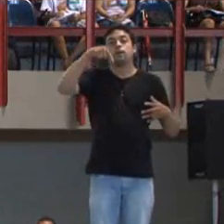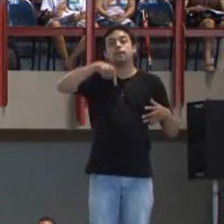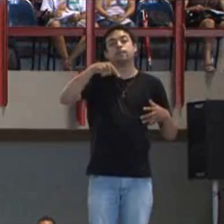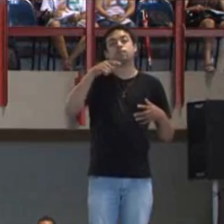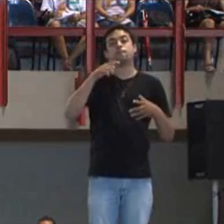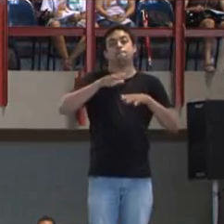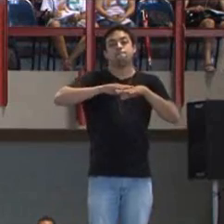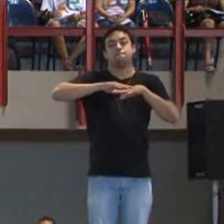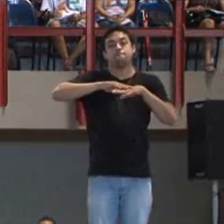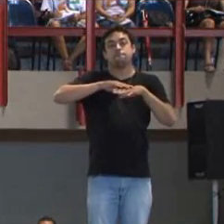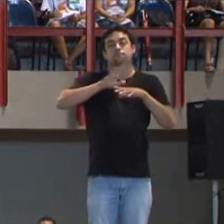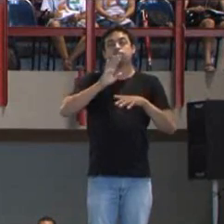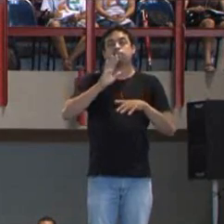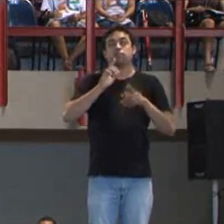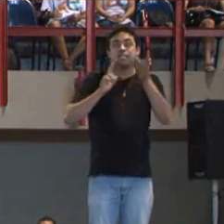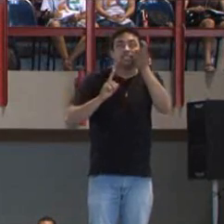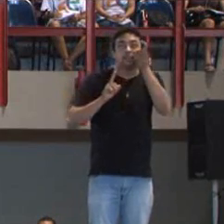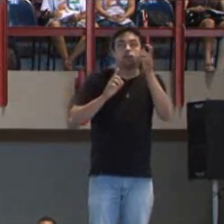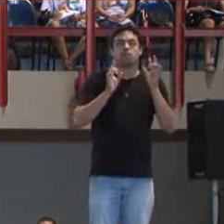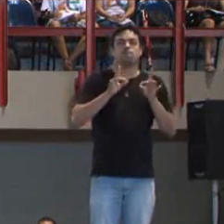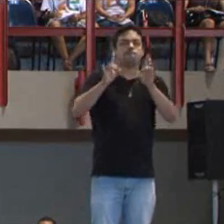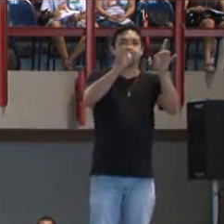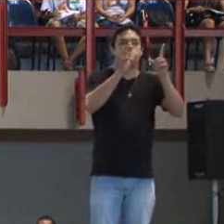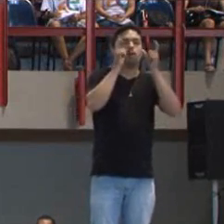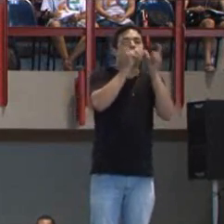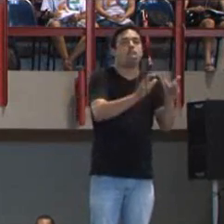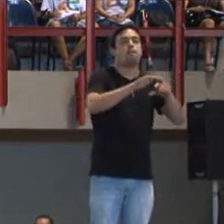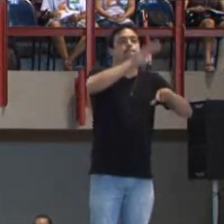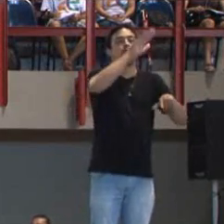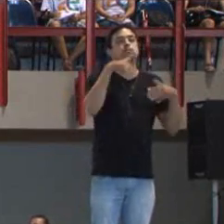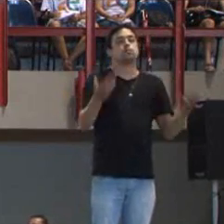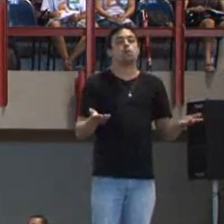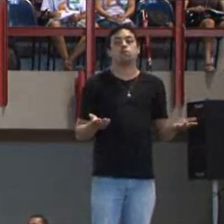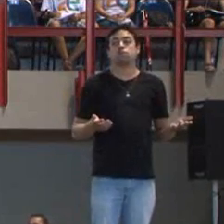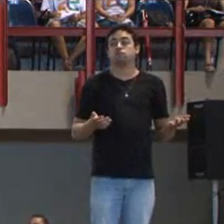de comércio dos espanhóis?